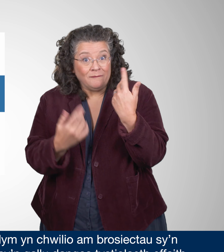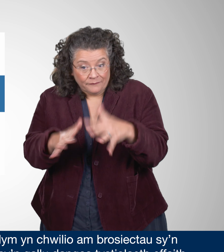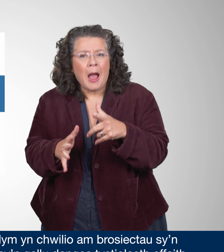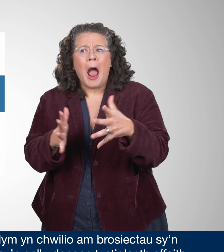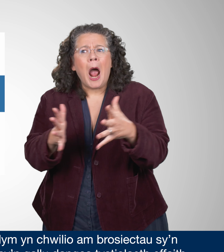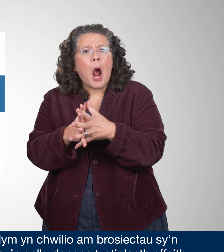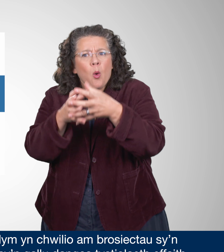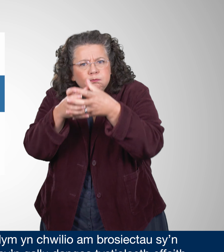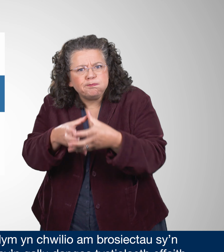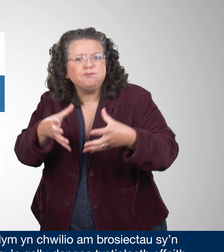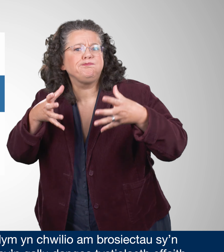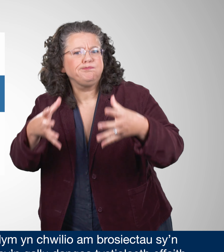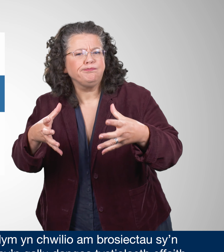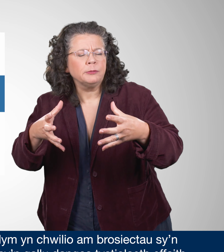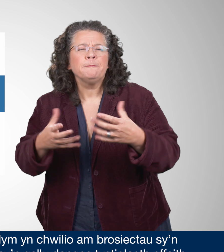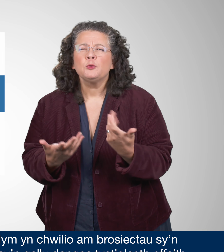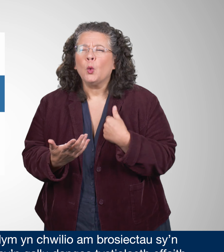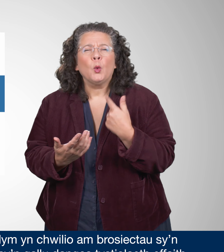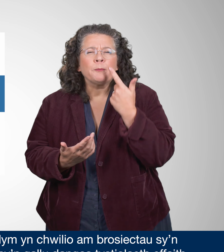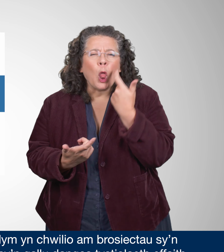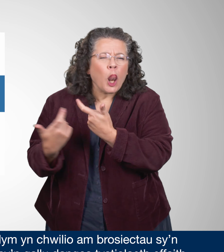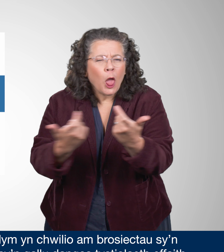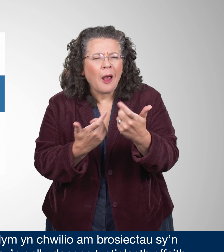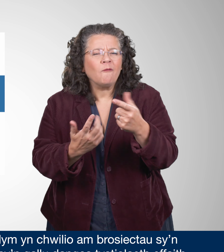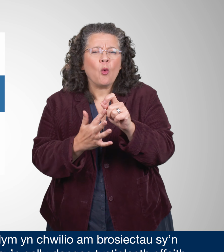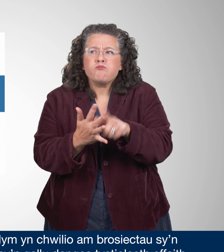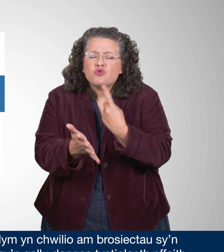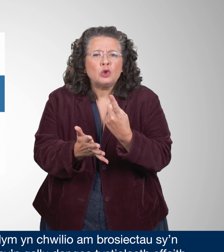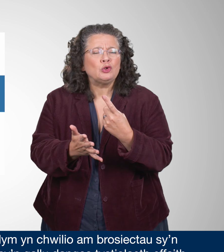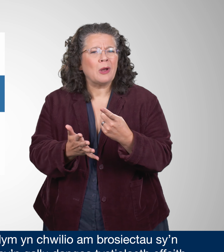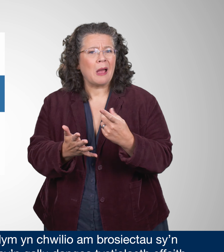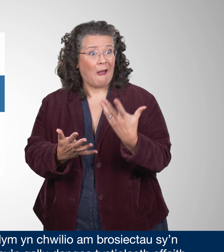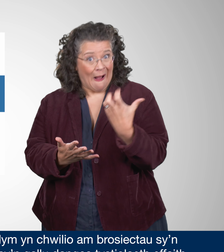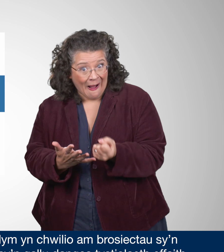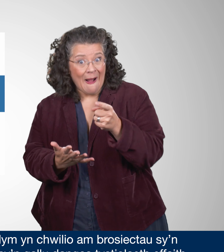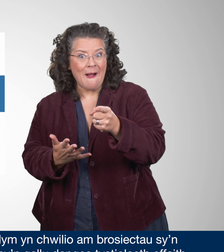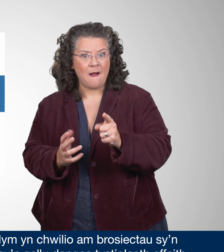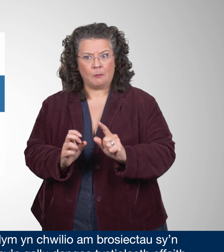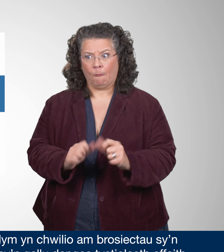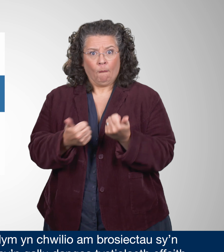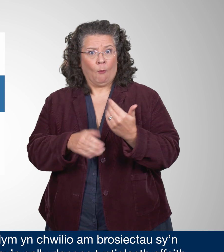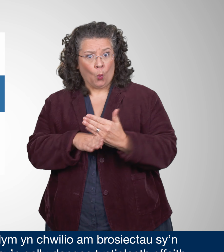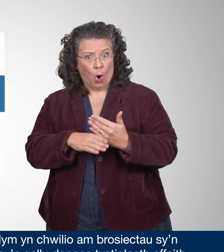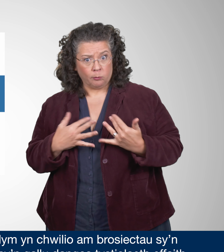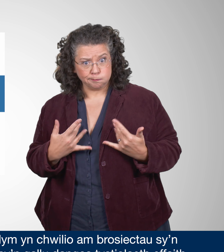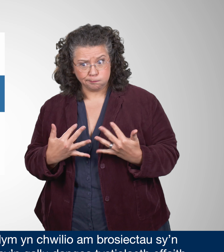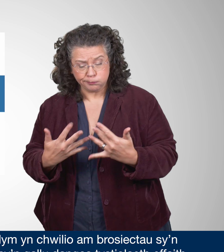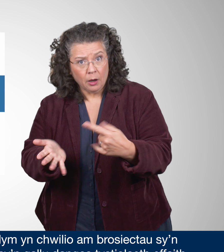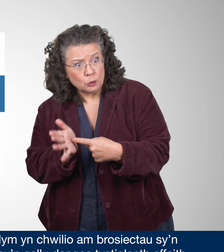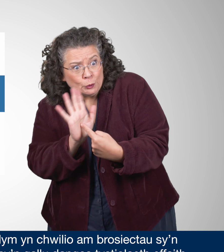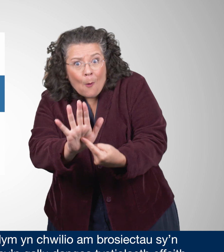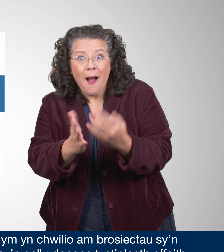sy'n adeiladu ar waith sydd eisoes yn bodoli, sy'n gallu